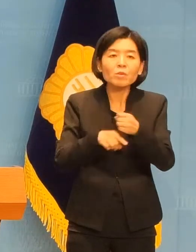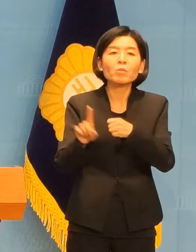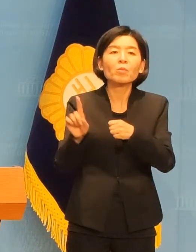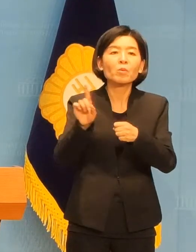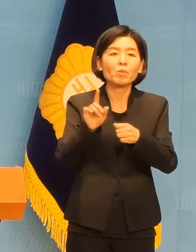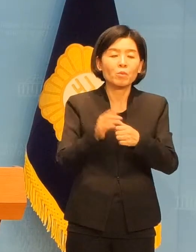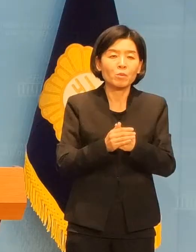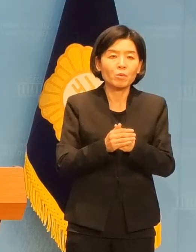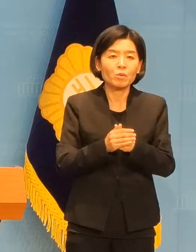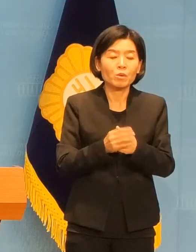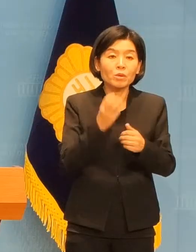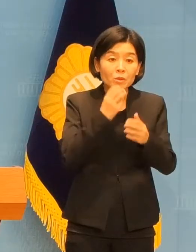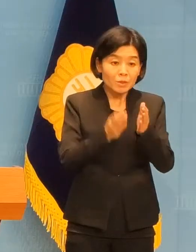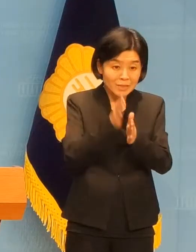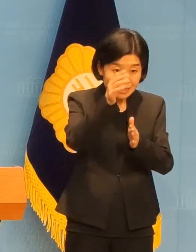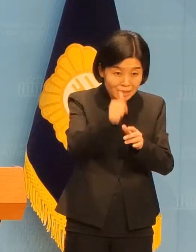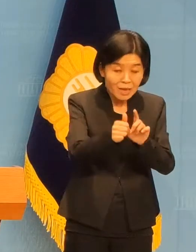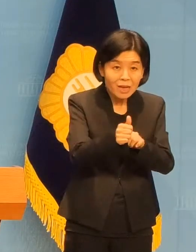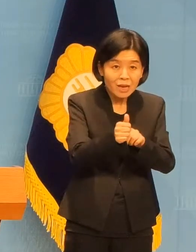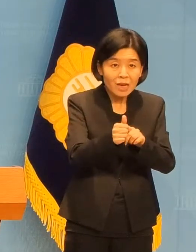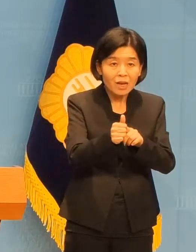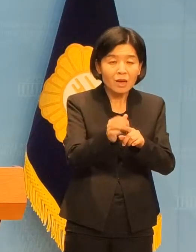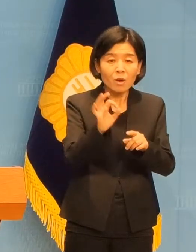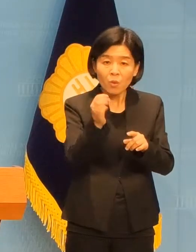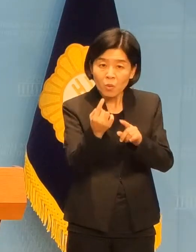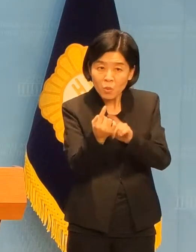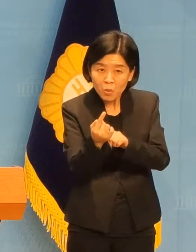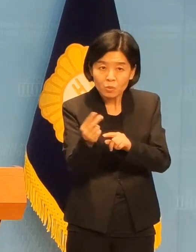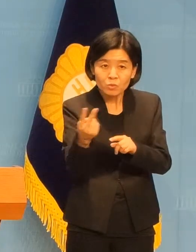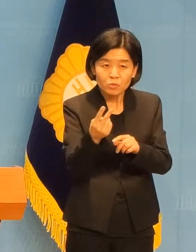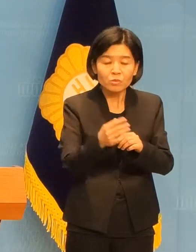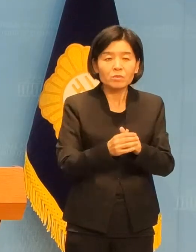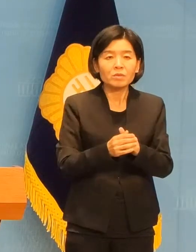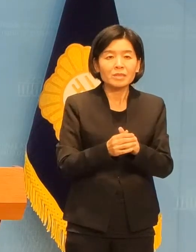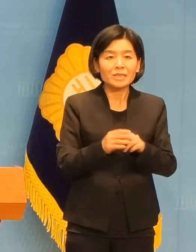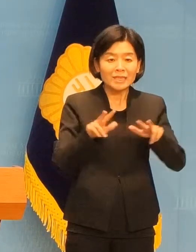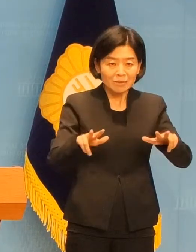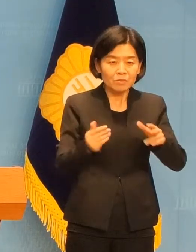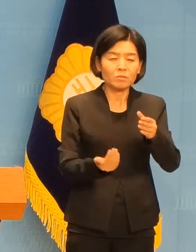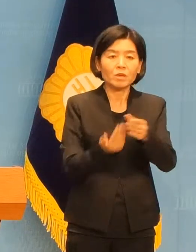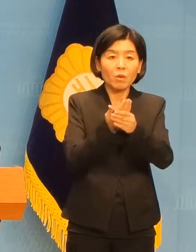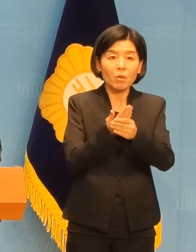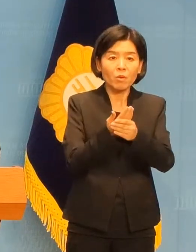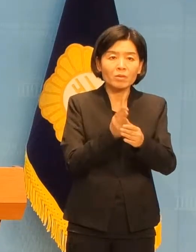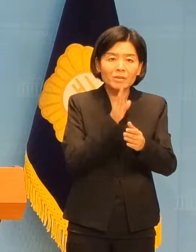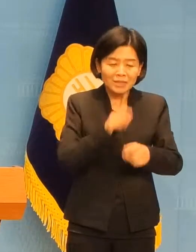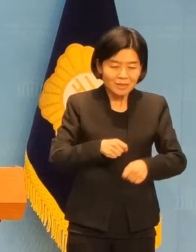시장과 서울시는 지금도 사고의 진실을 은폐하고 있는 것입니다.